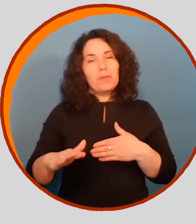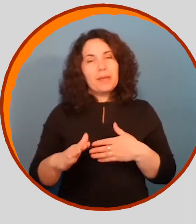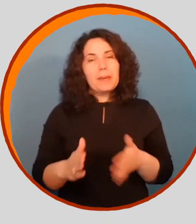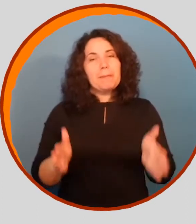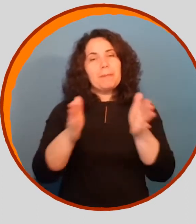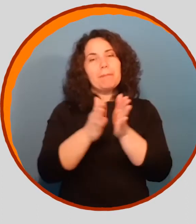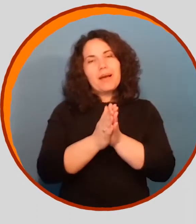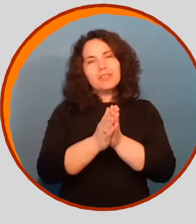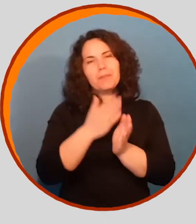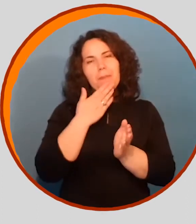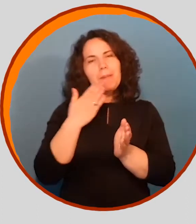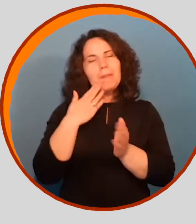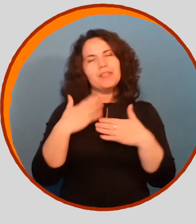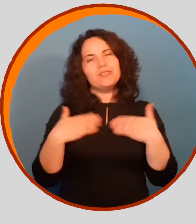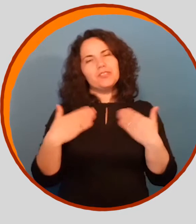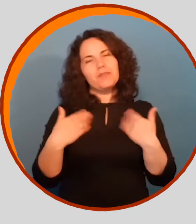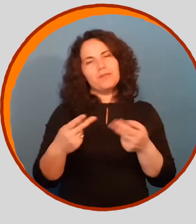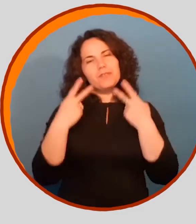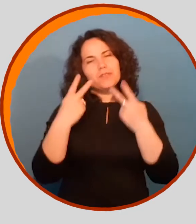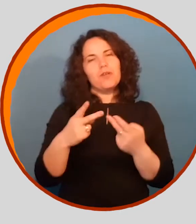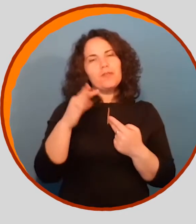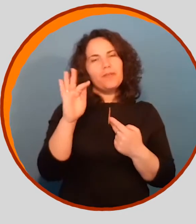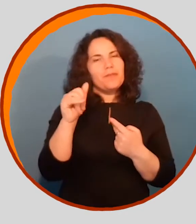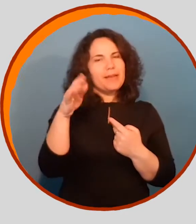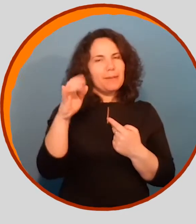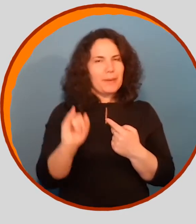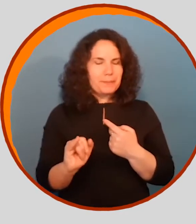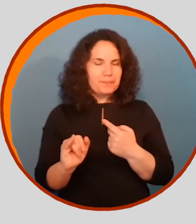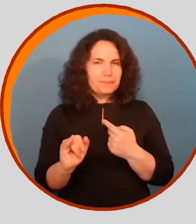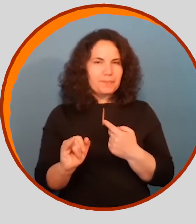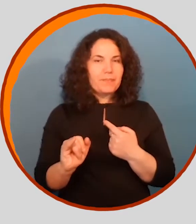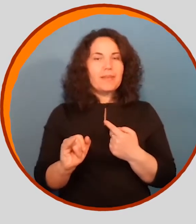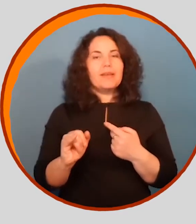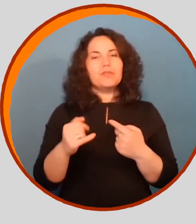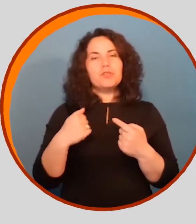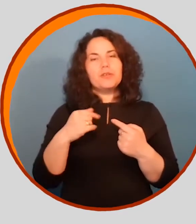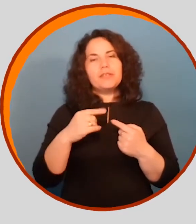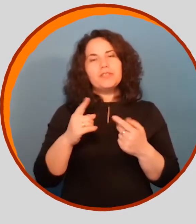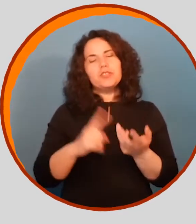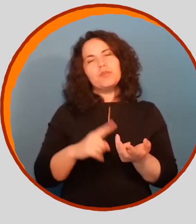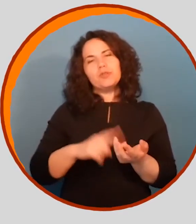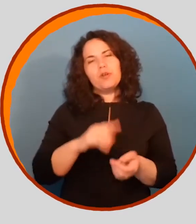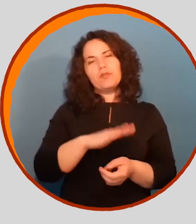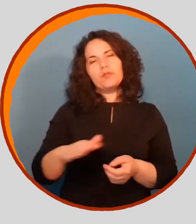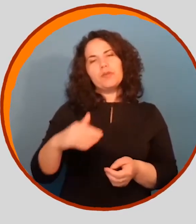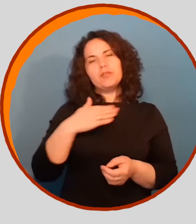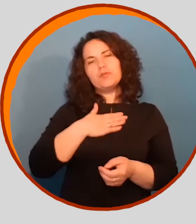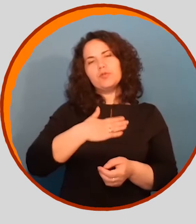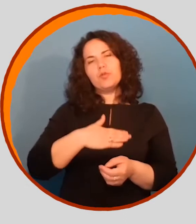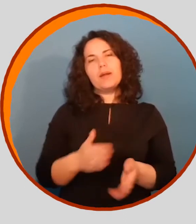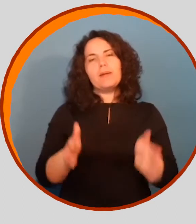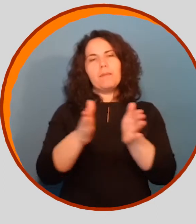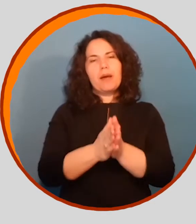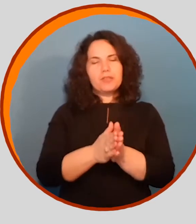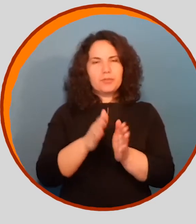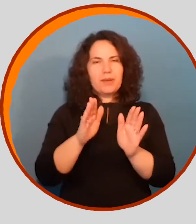ndaj kënaqësinë që merr nga parë e një filmi apo leximi një libri, ta ndaj me prindin. Natyrisht